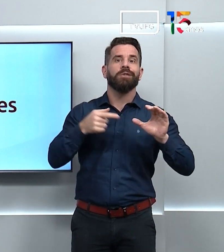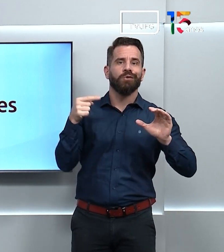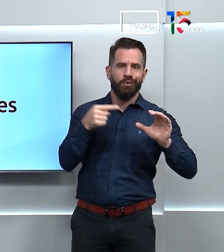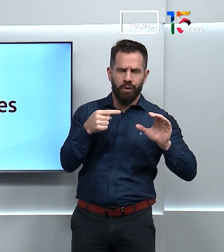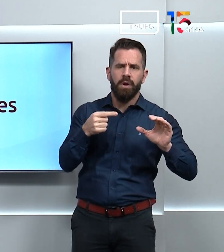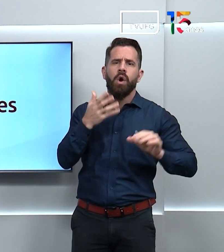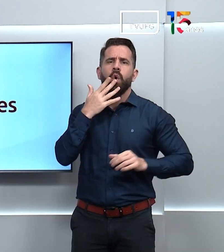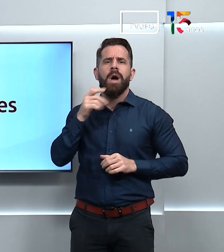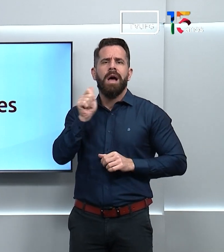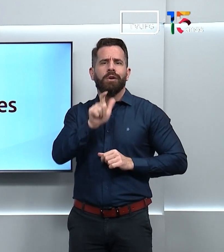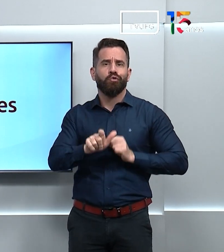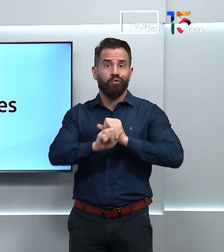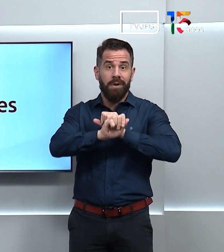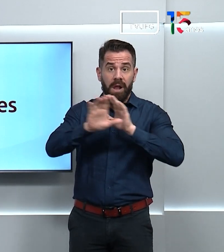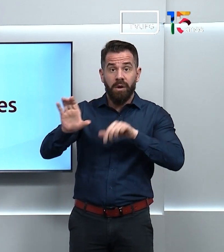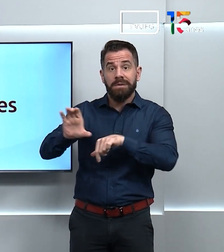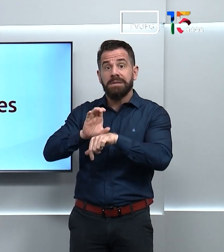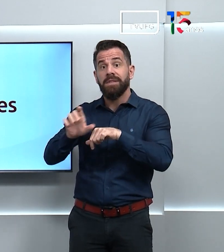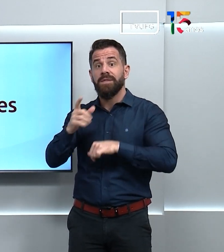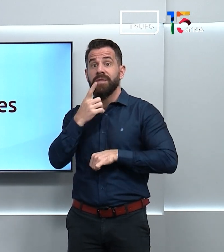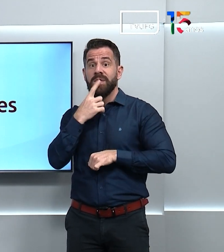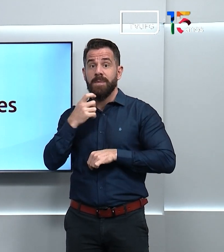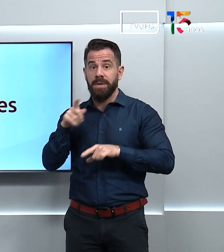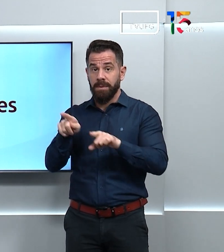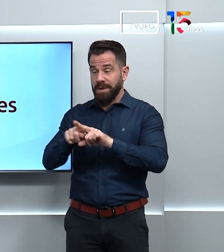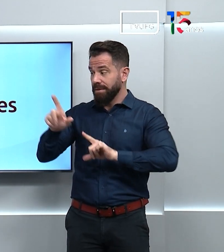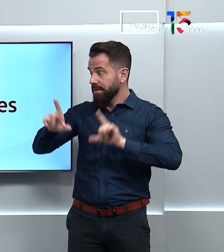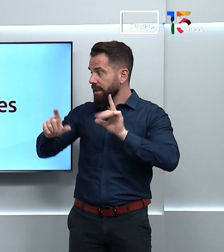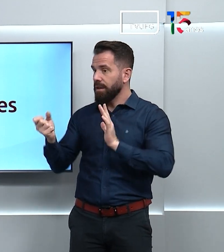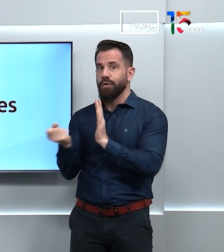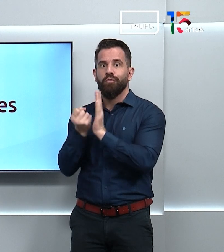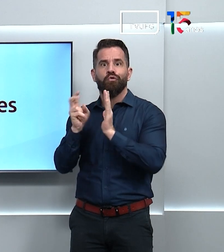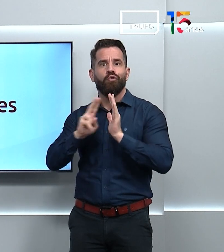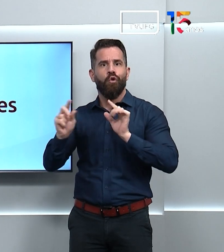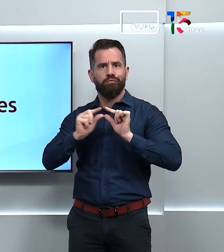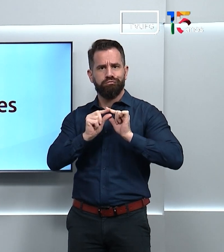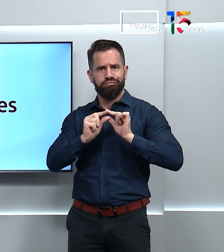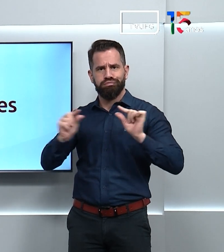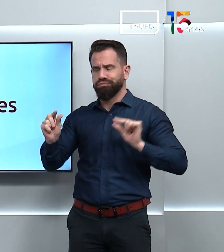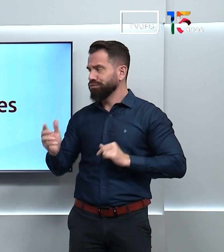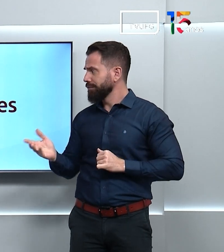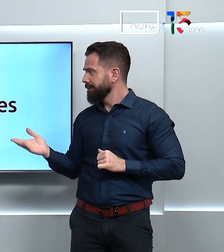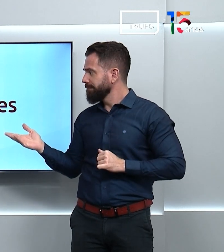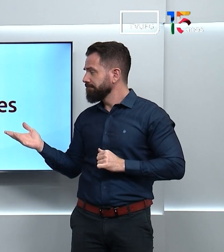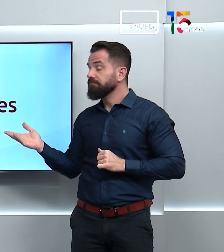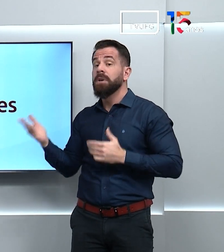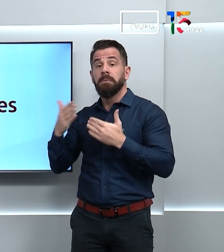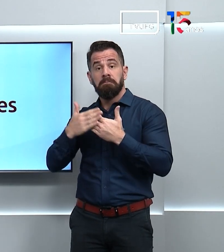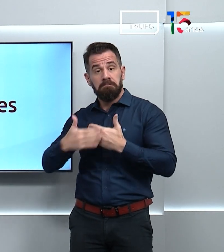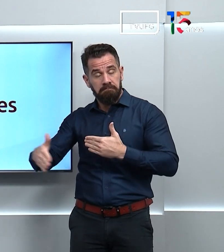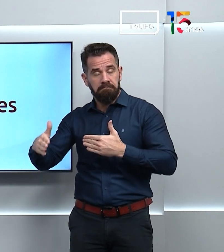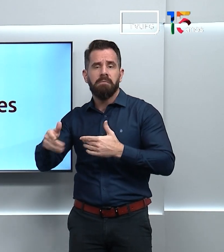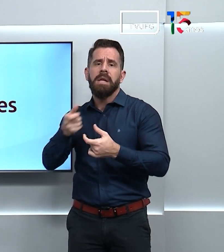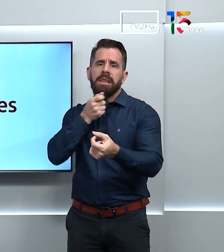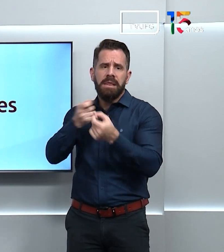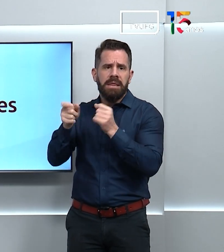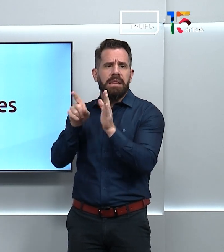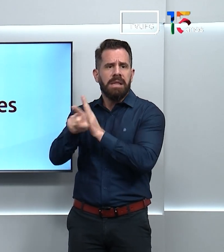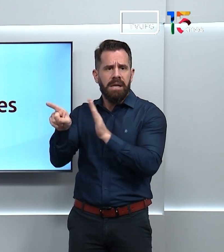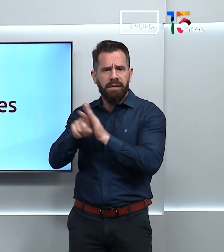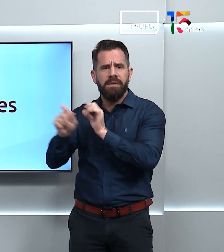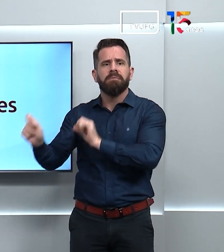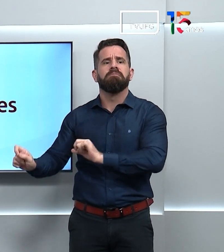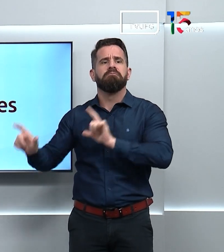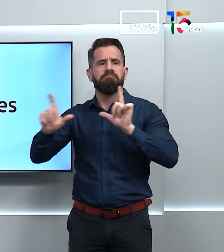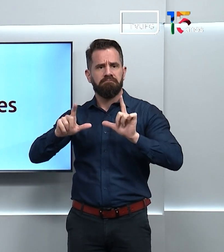claro, cinza e vermelho. Também há uma tela bem no centro, onde agora aparecem o nome e a logo do programa e onde daqui a pouco serão